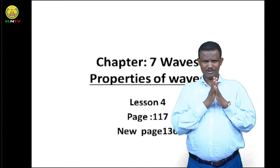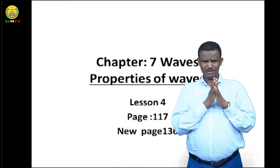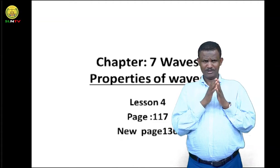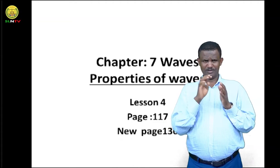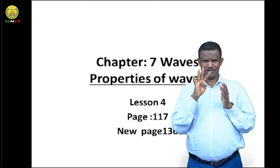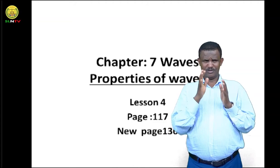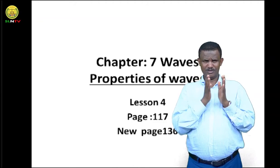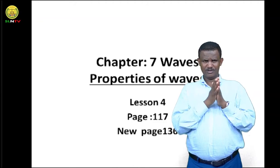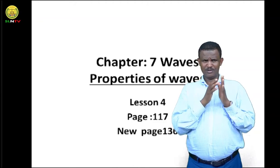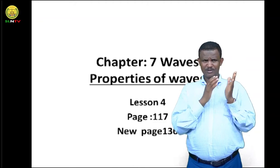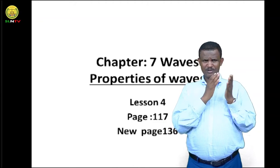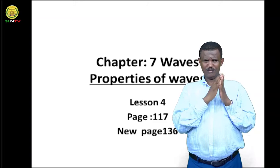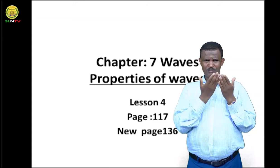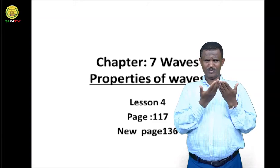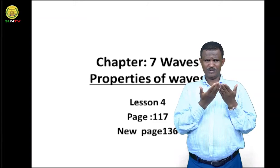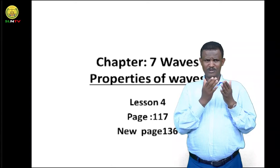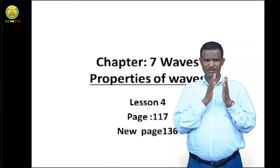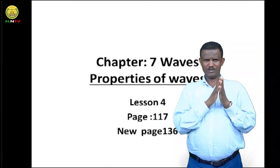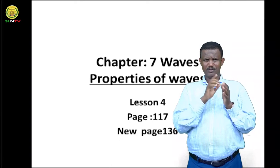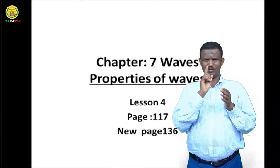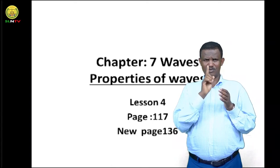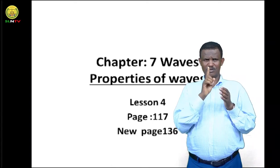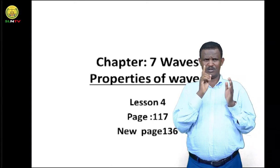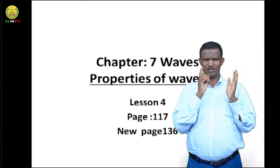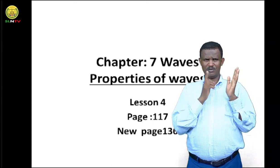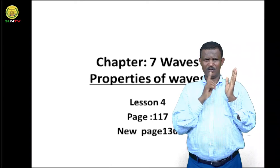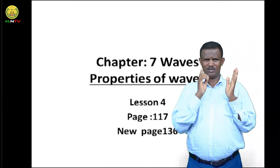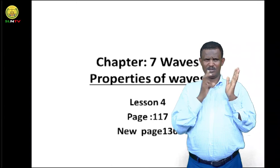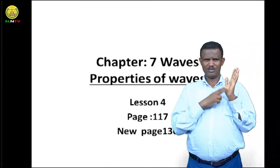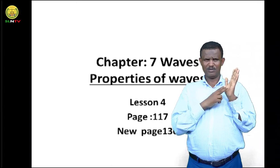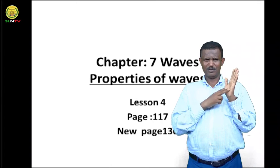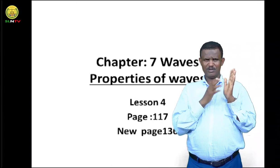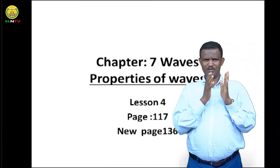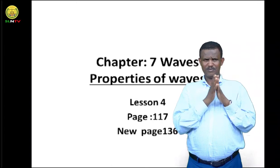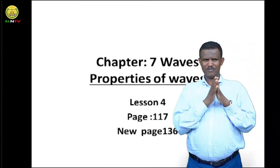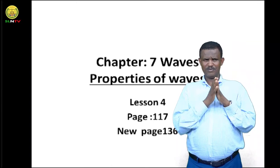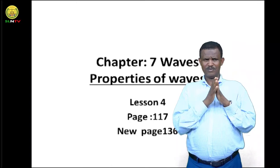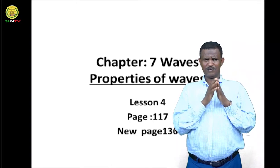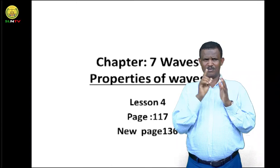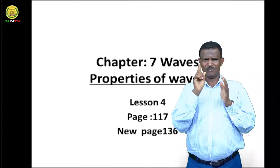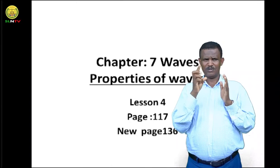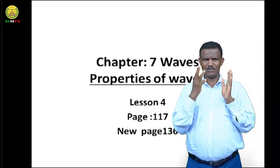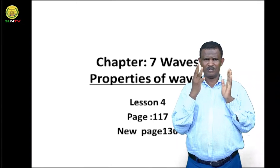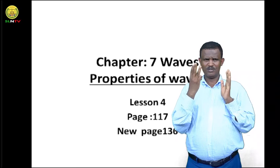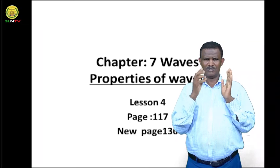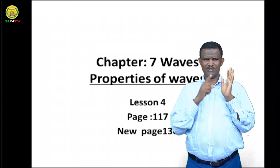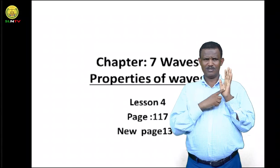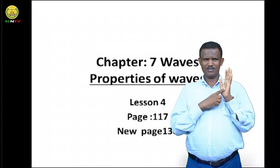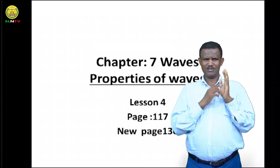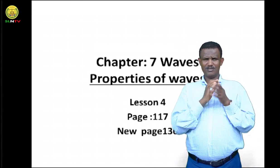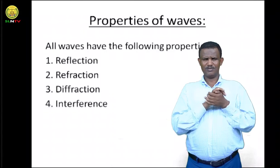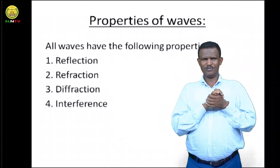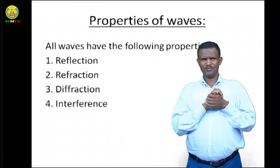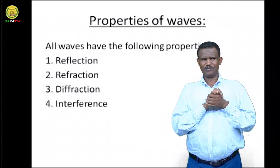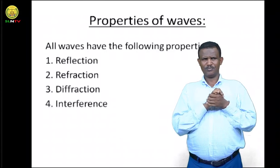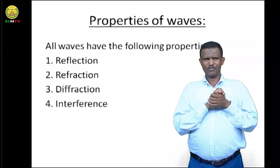ardayga haysta buugii hore ardayga buuga cusub ee la edit gareeyay haystana waa page 136 ee waxaanu ka hadlaynaa properties